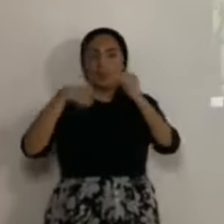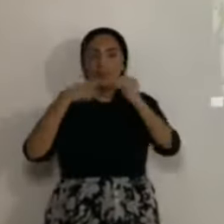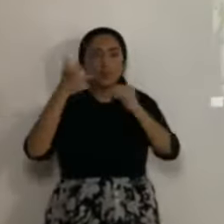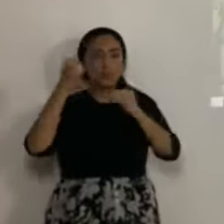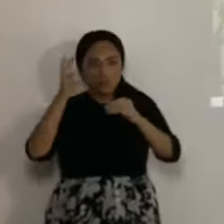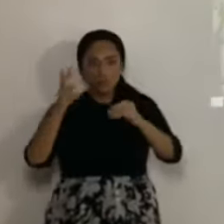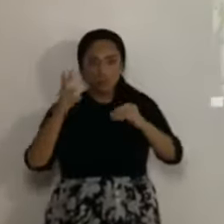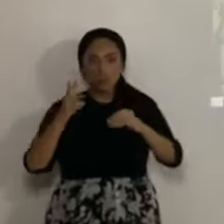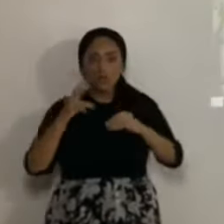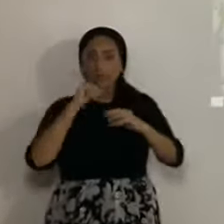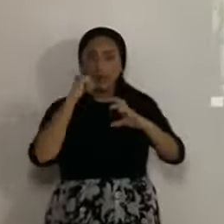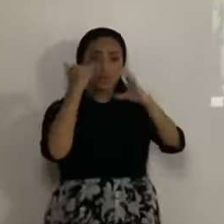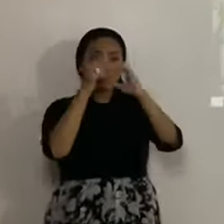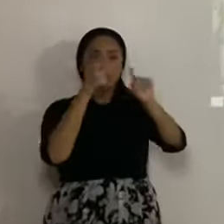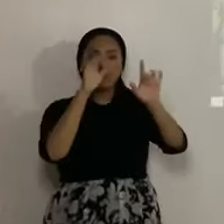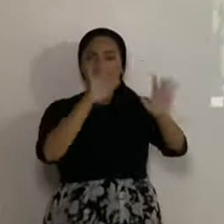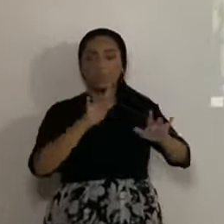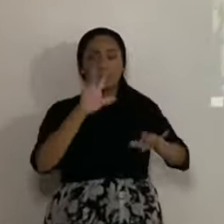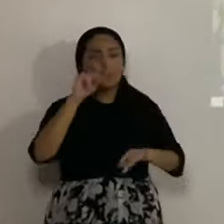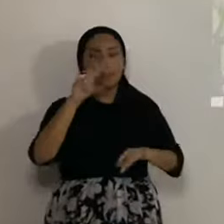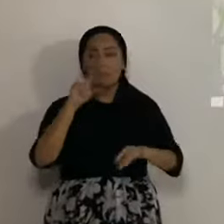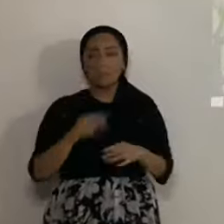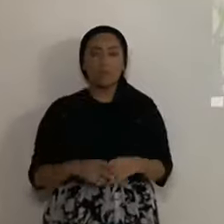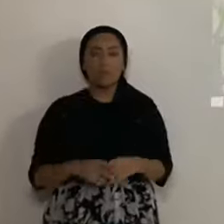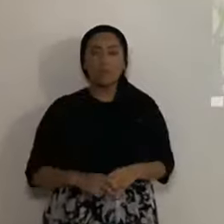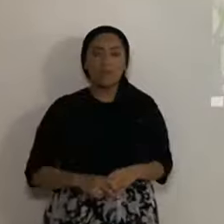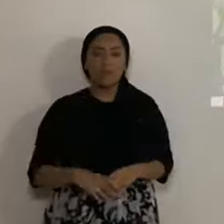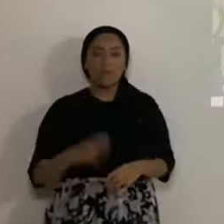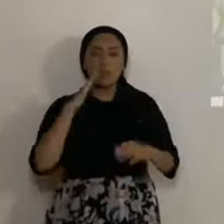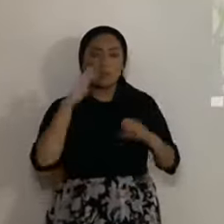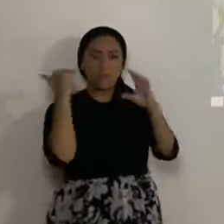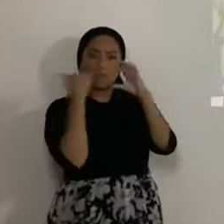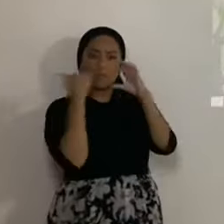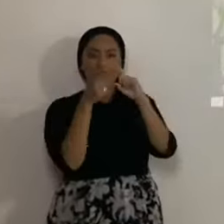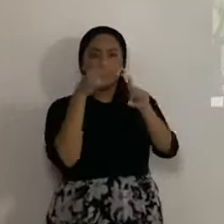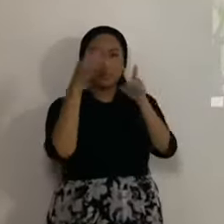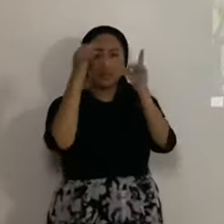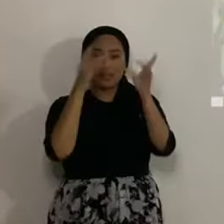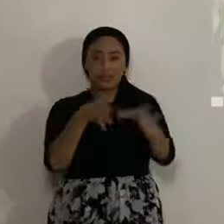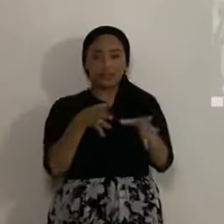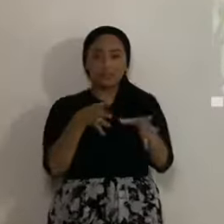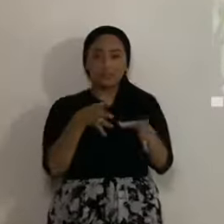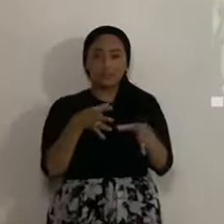no va a mandar mensajes de misericordia, no, va a mandar mensajes de odio,